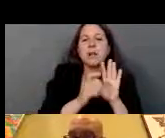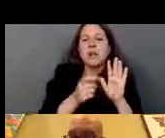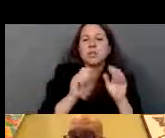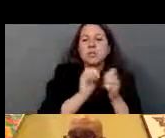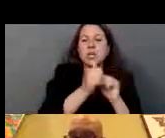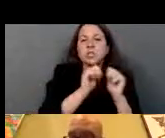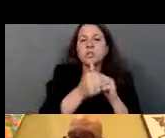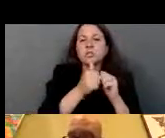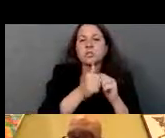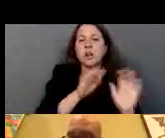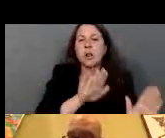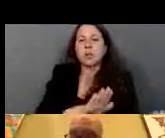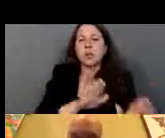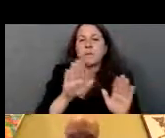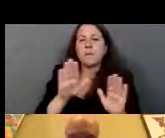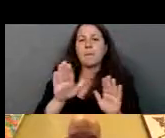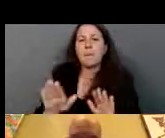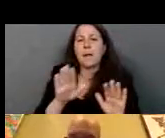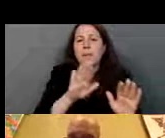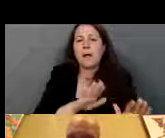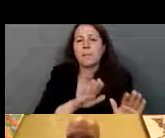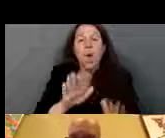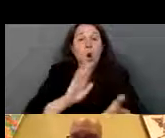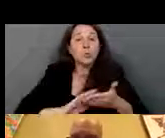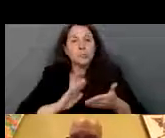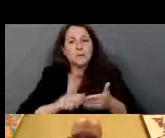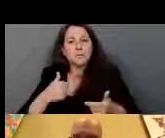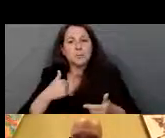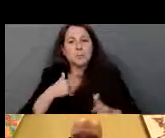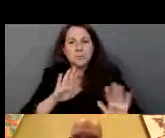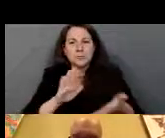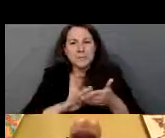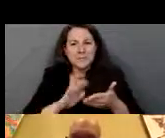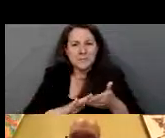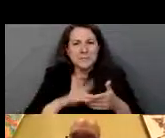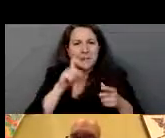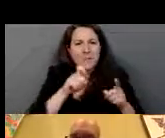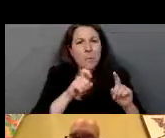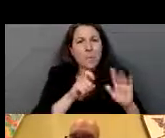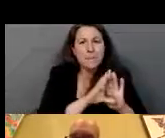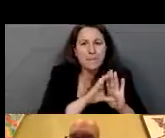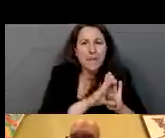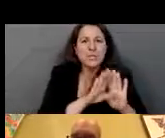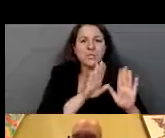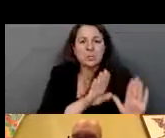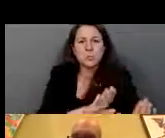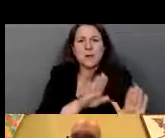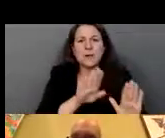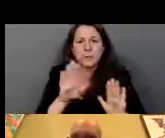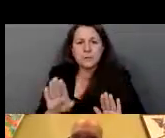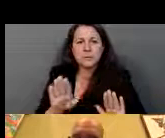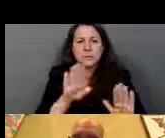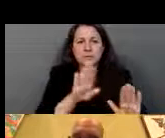exemple, juste dire quelle image est représentée. Ah oui, je suis désolée, je pensais que je... pensais que je le faisais. Donc, je suis désolé.